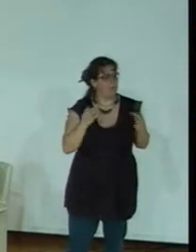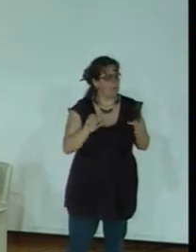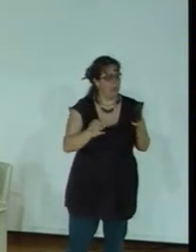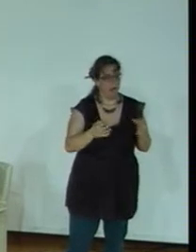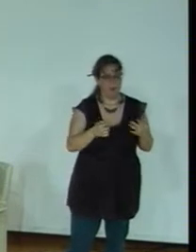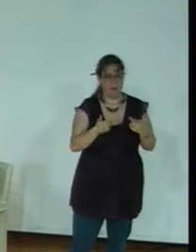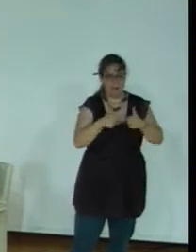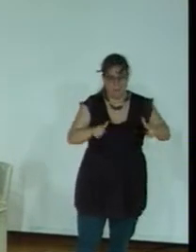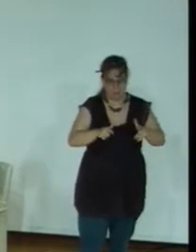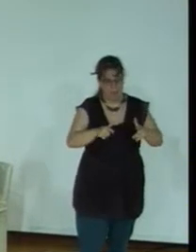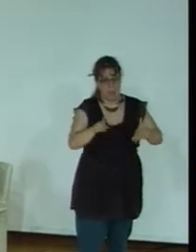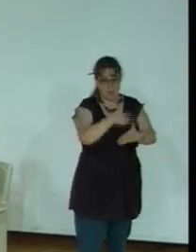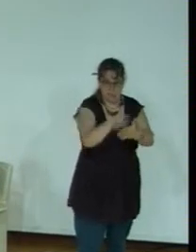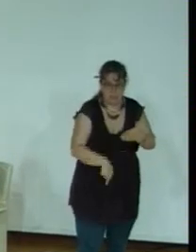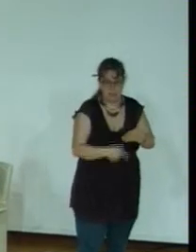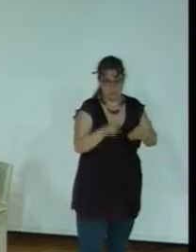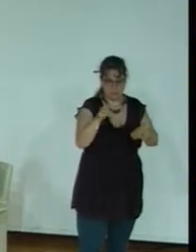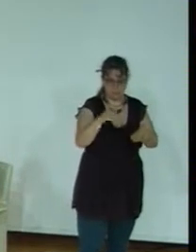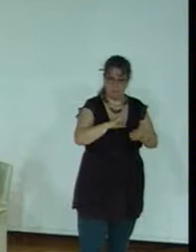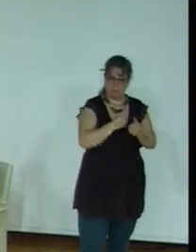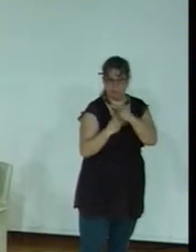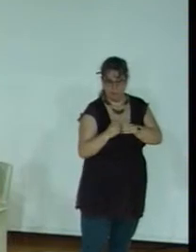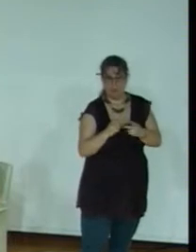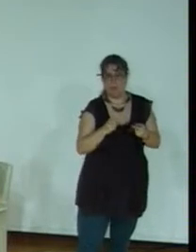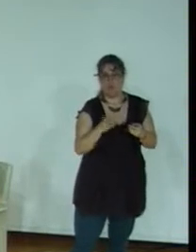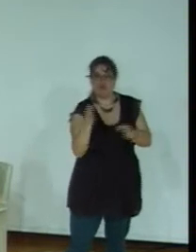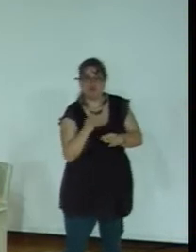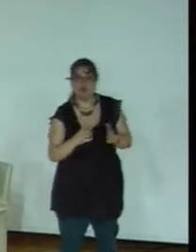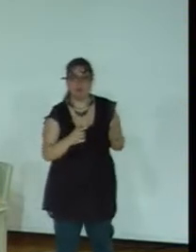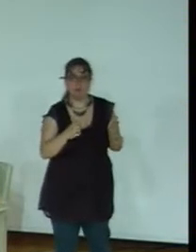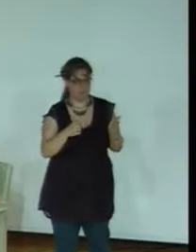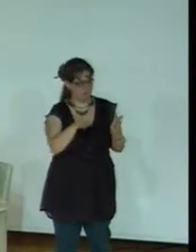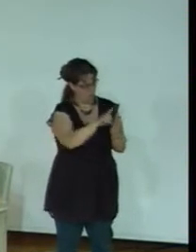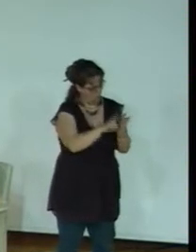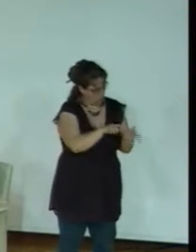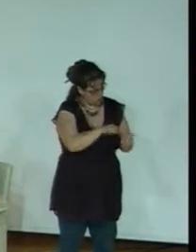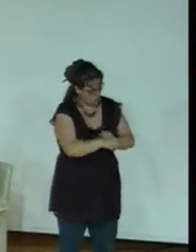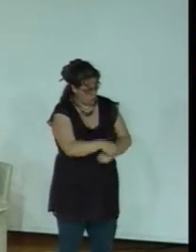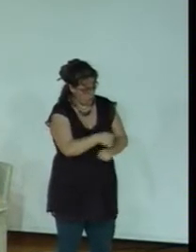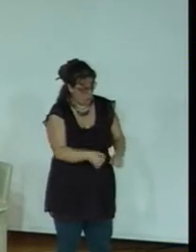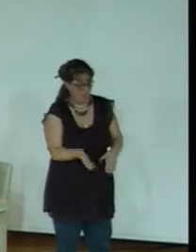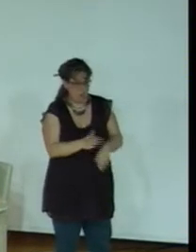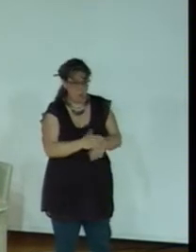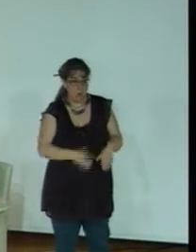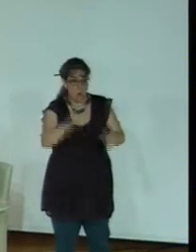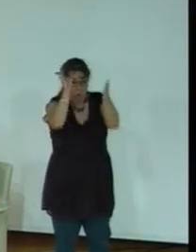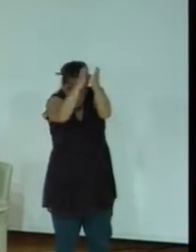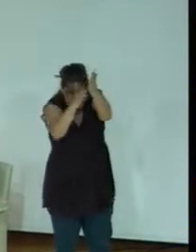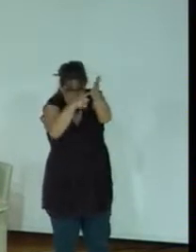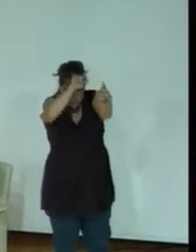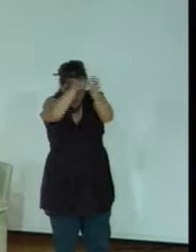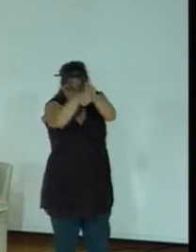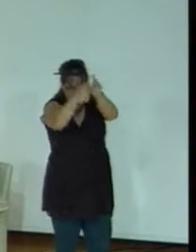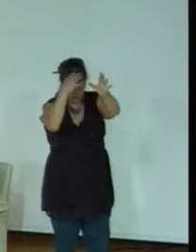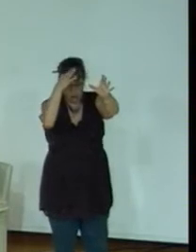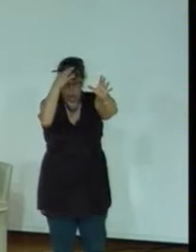attentatoire à la Constitution. Et là, on nous explique, bah, puisqu'on veut voter des lois qui limitent les libertés, puisque ça porte atteinte à la Constitution,